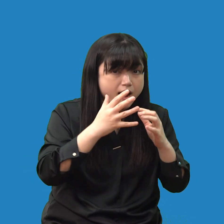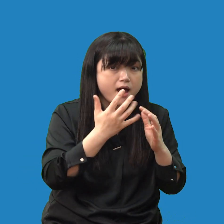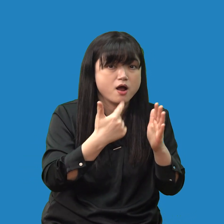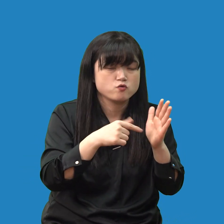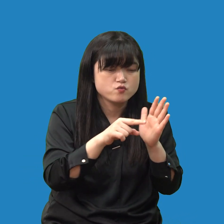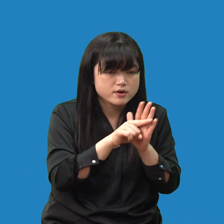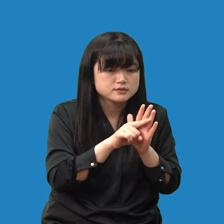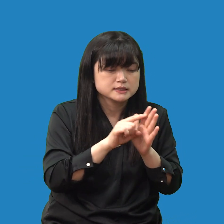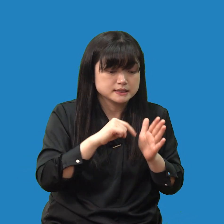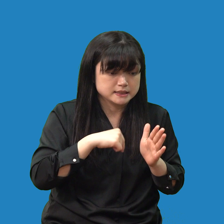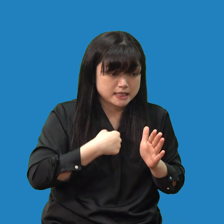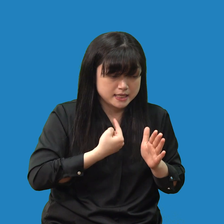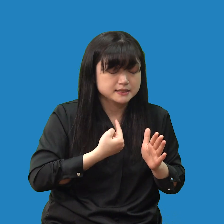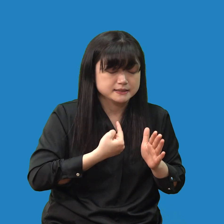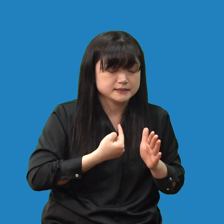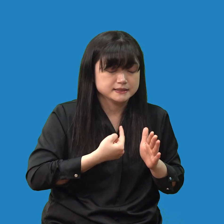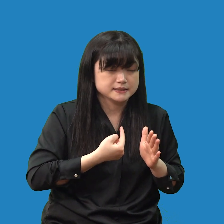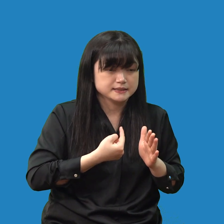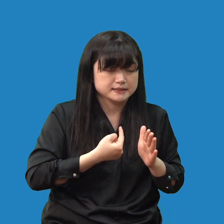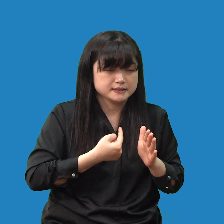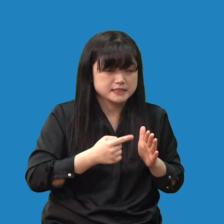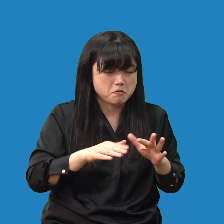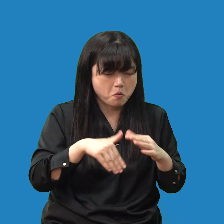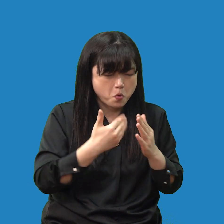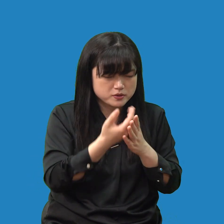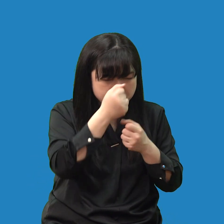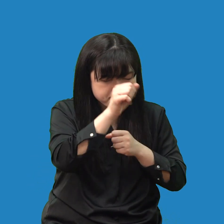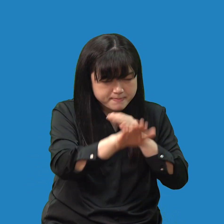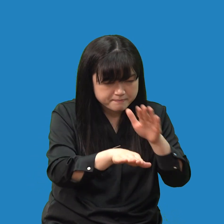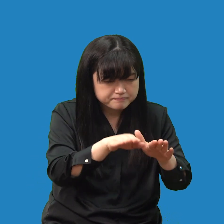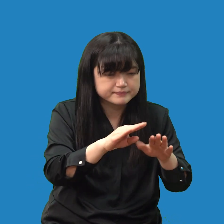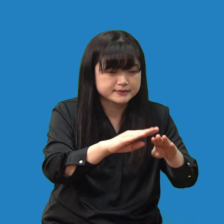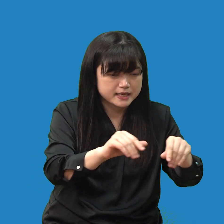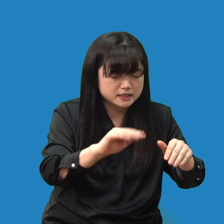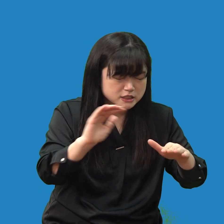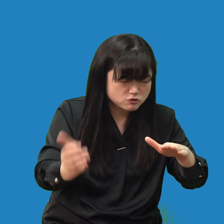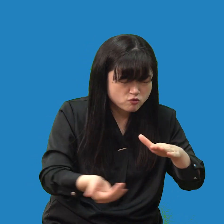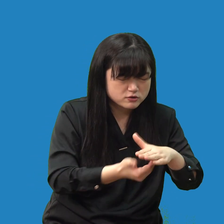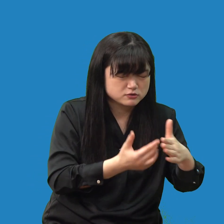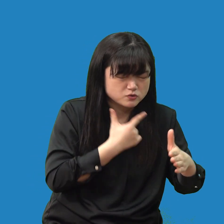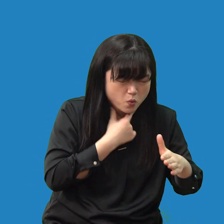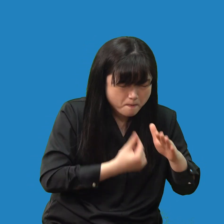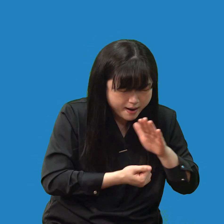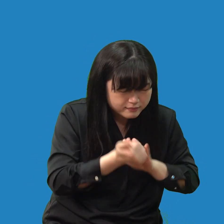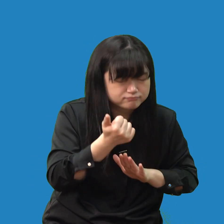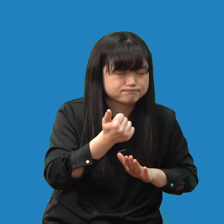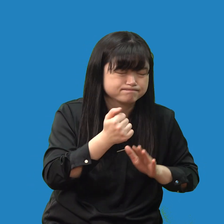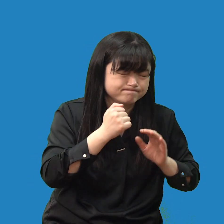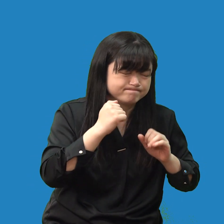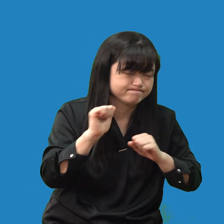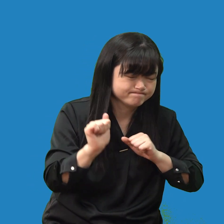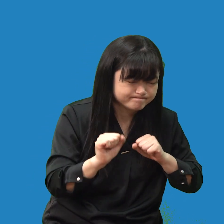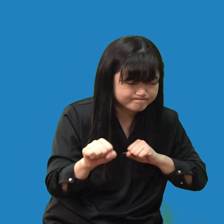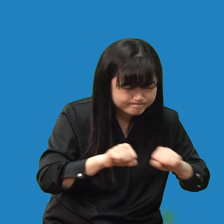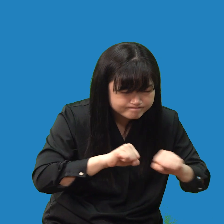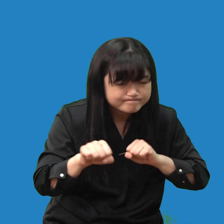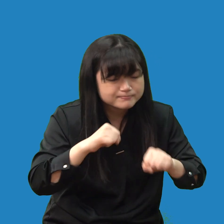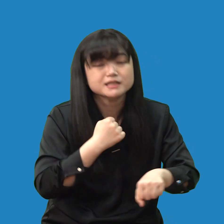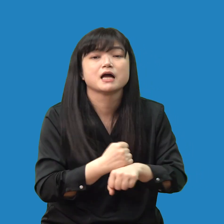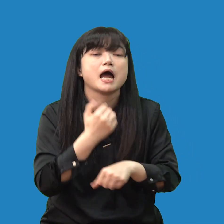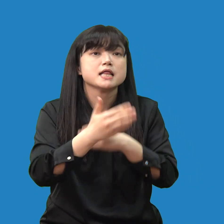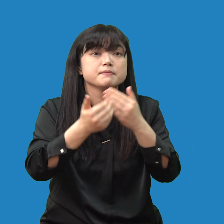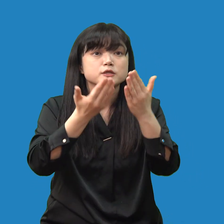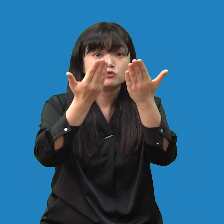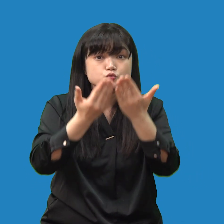나라를 자기 시대에 자기가 밟는 그 모든 땅에서 이루어지기를 소망했습니다. 그 하나님이